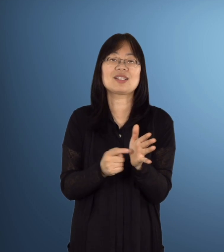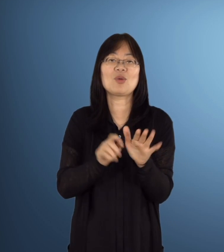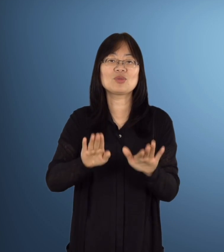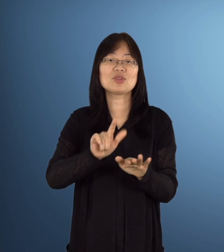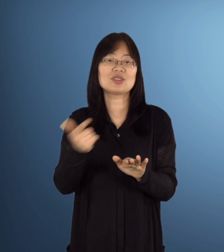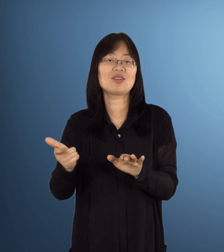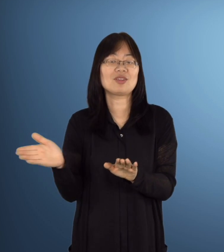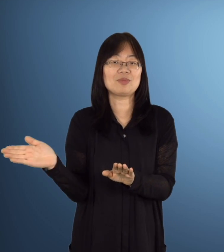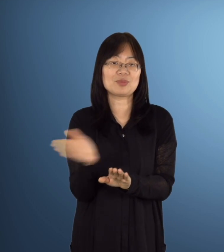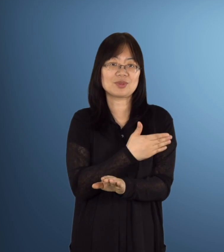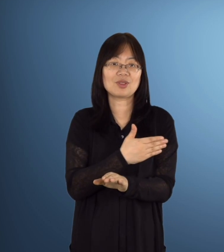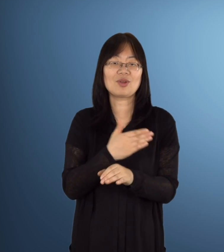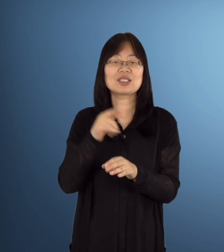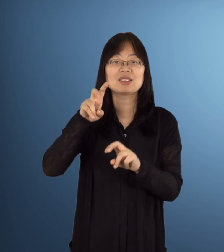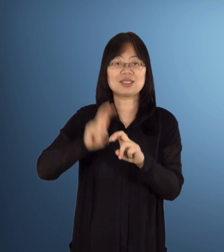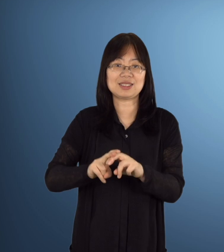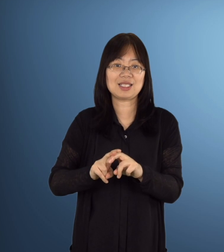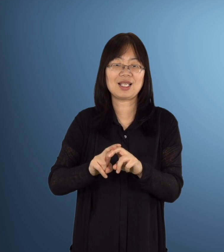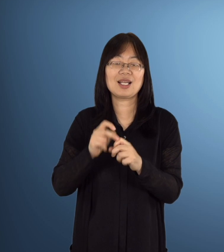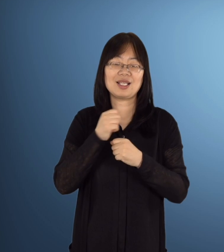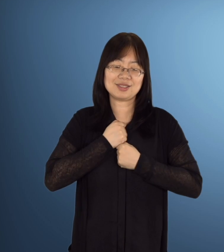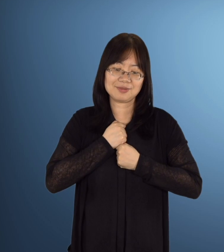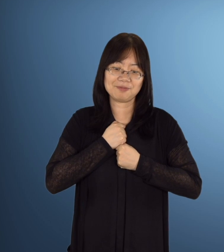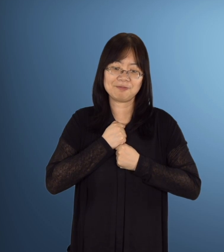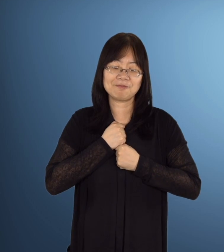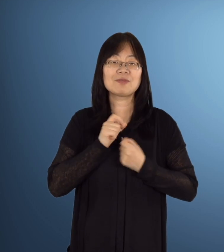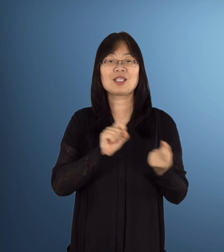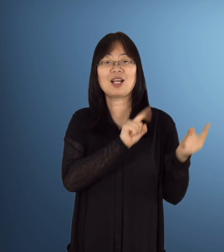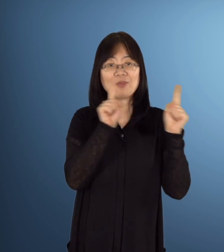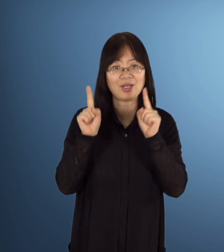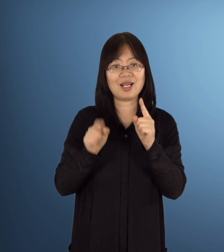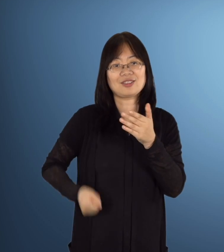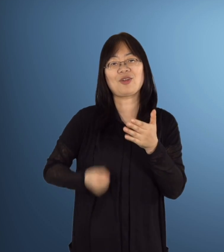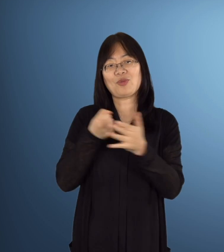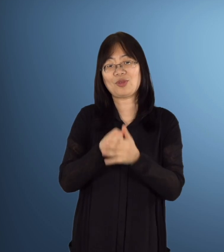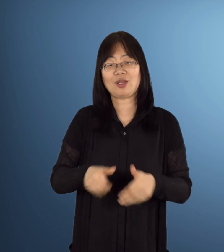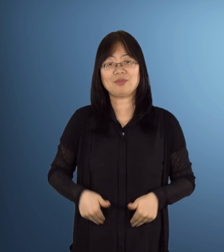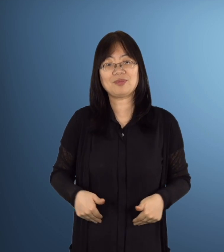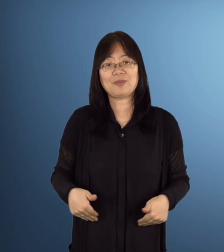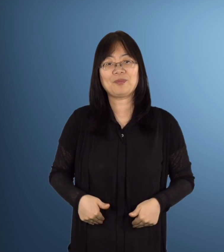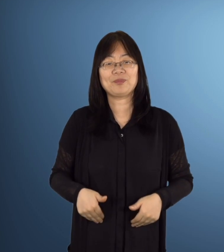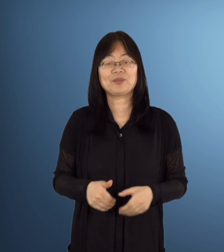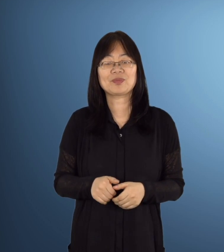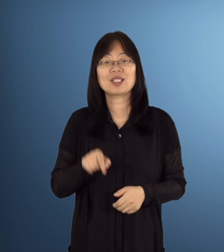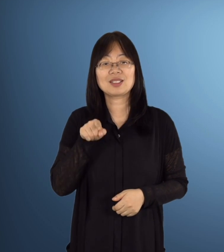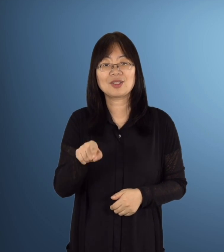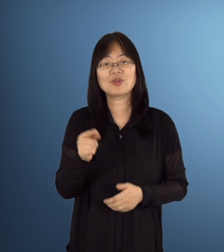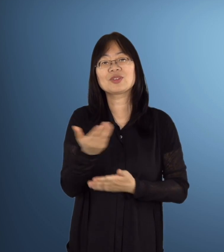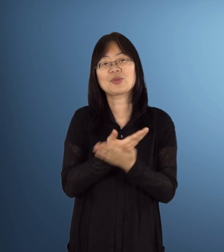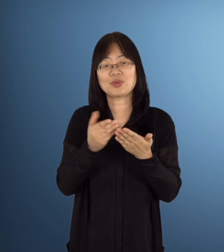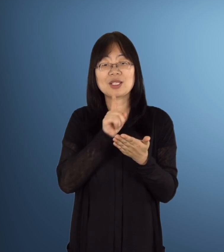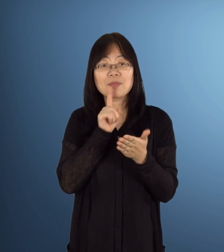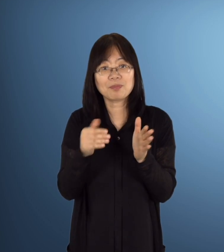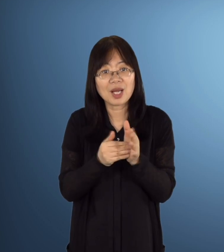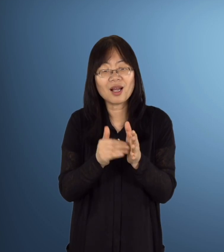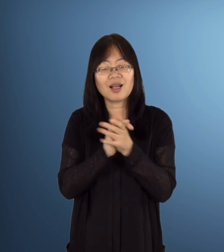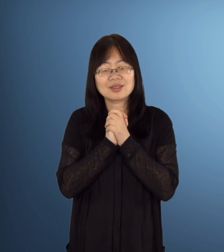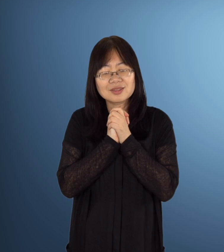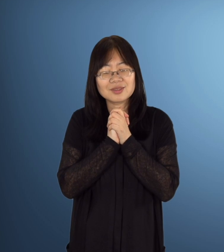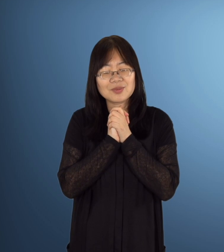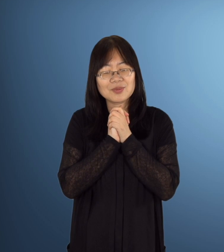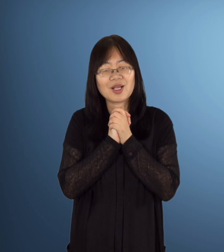오늘 저녁부터 그 자리를 회복하는 결단이 있어야 돼요. 그것이 교제입니다.